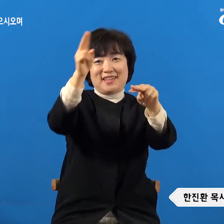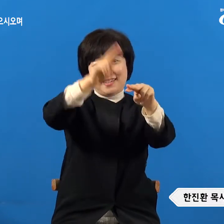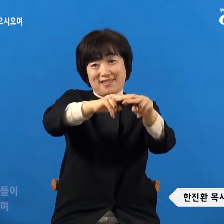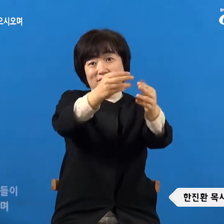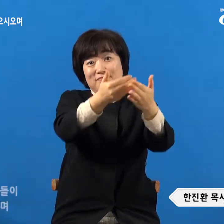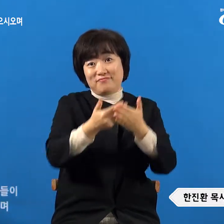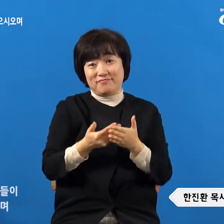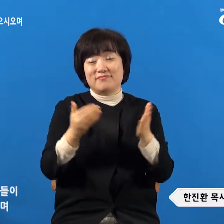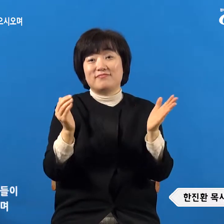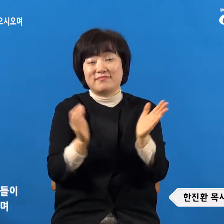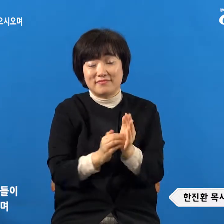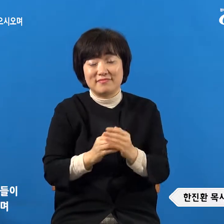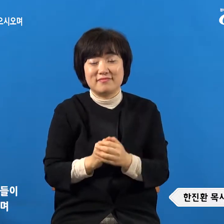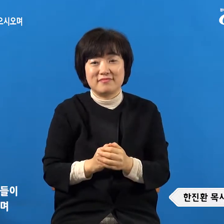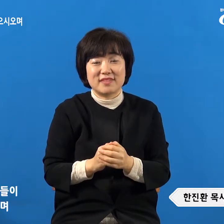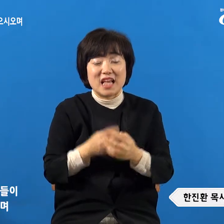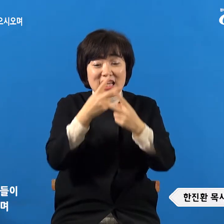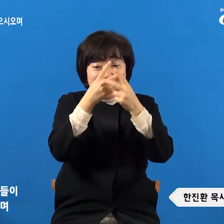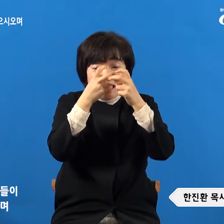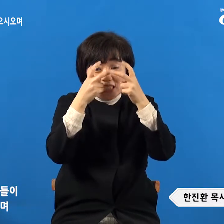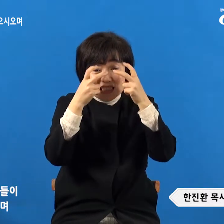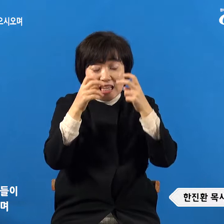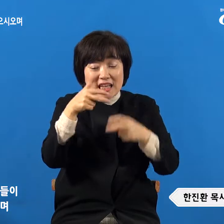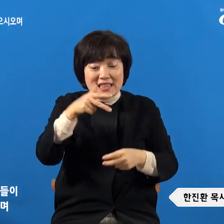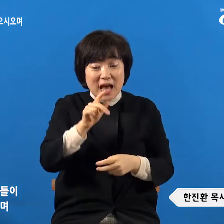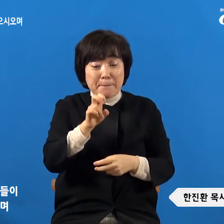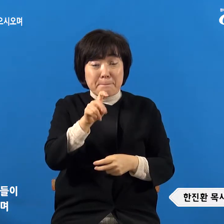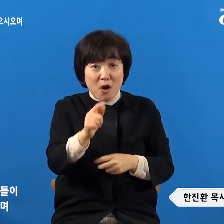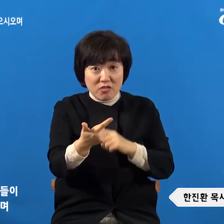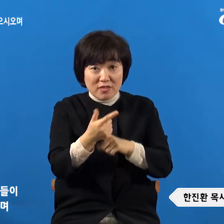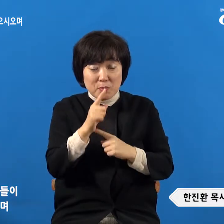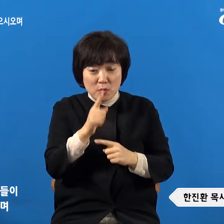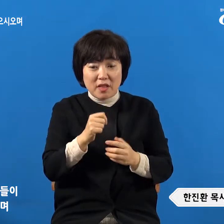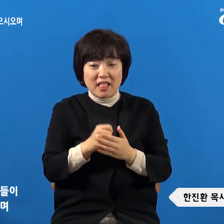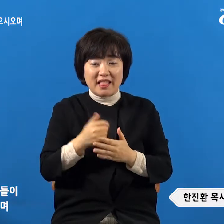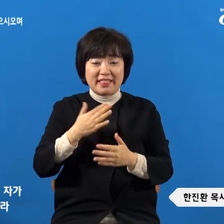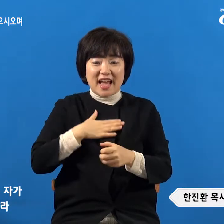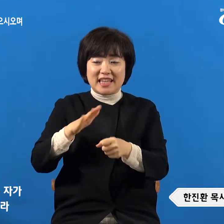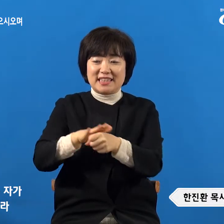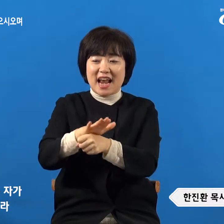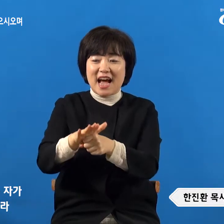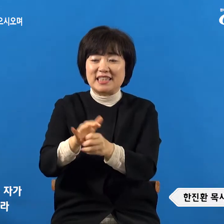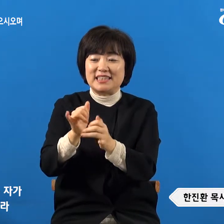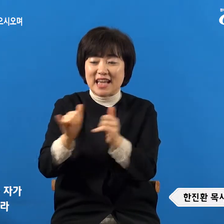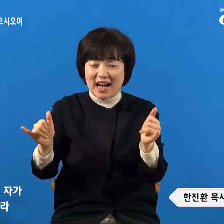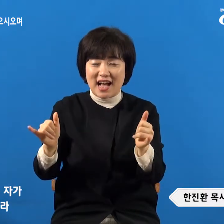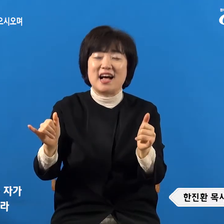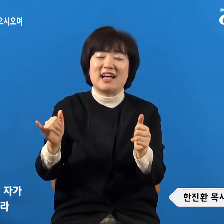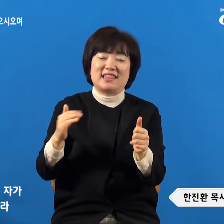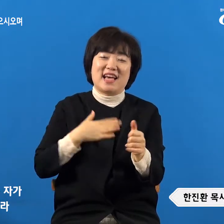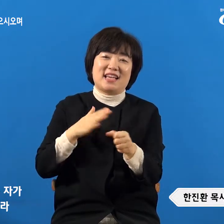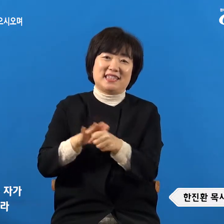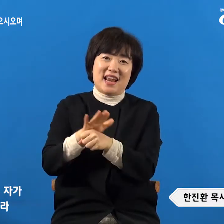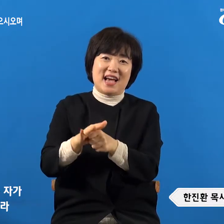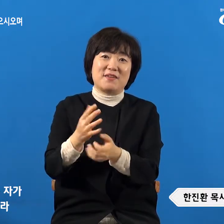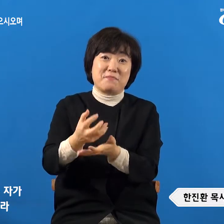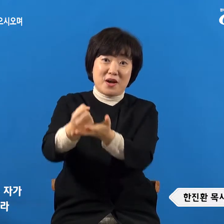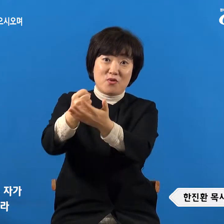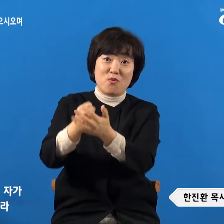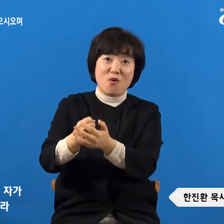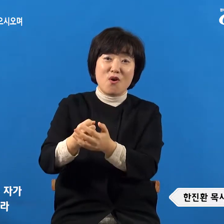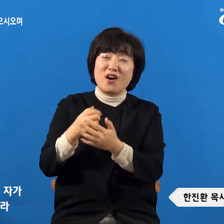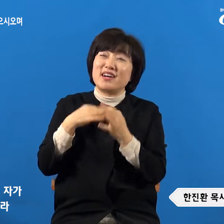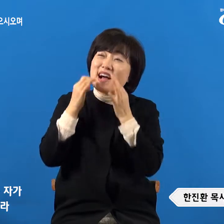8장 17절 말씀, 나를 사랑하는 자들이 나의 사랑을 입으며 나를 간절히 찾는 자가